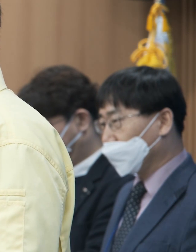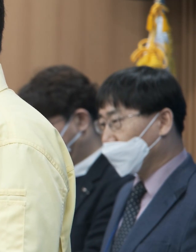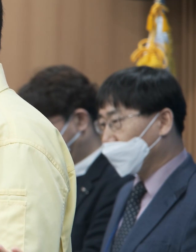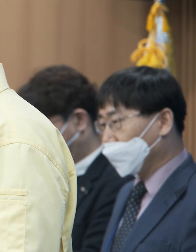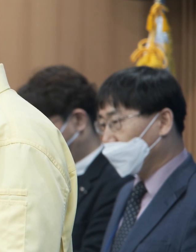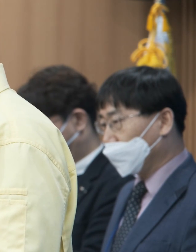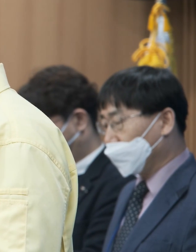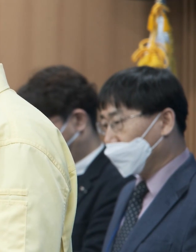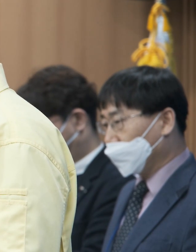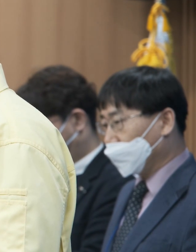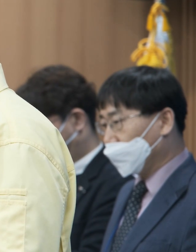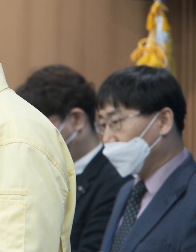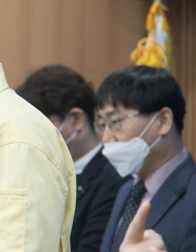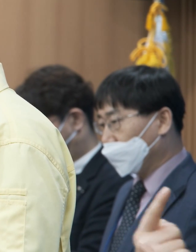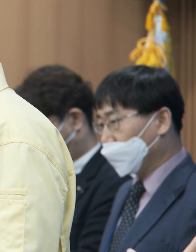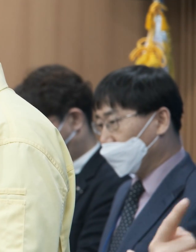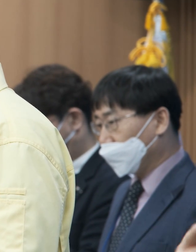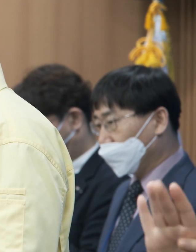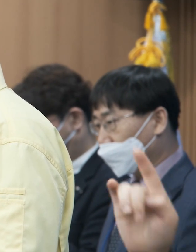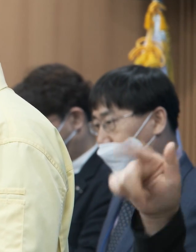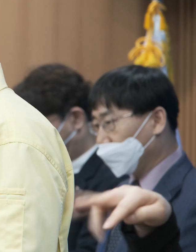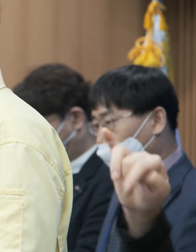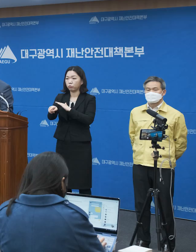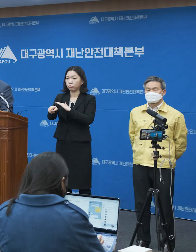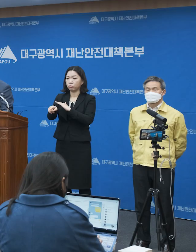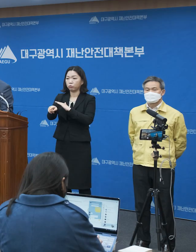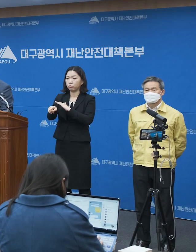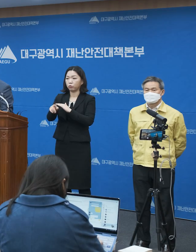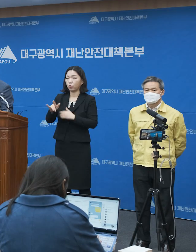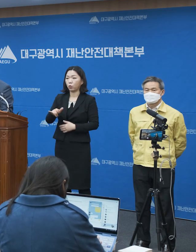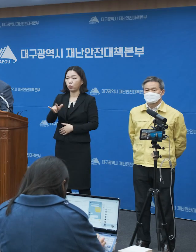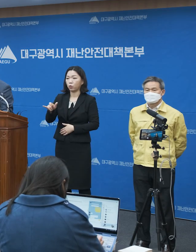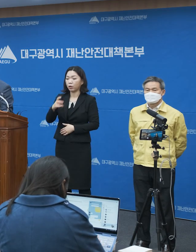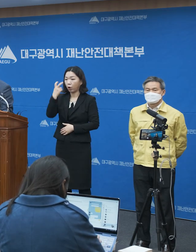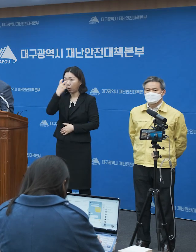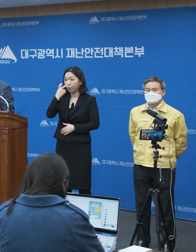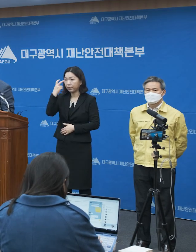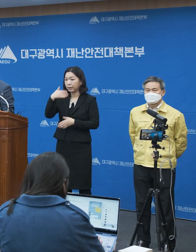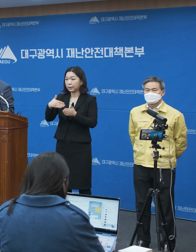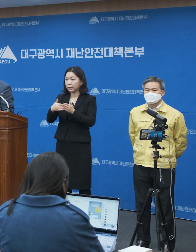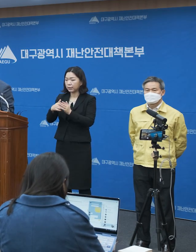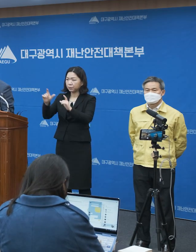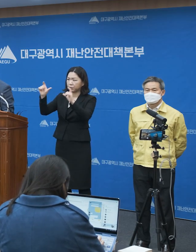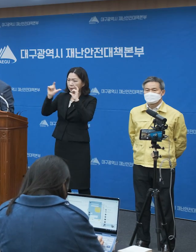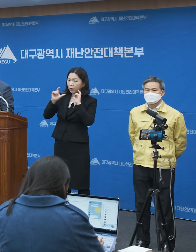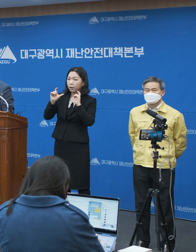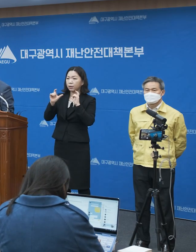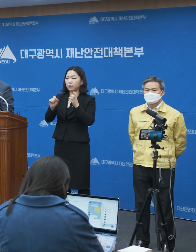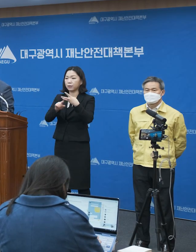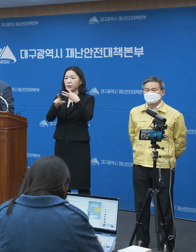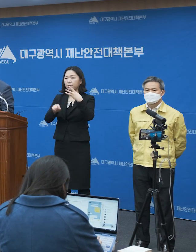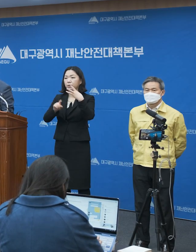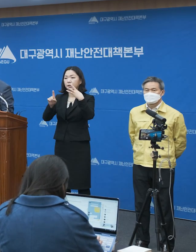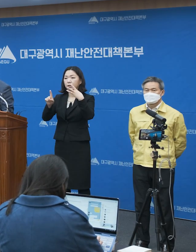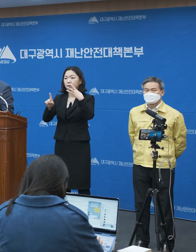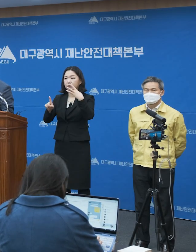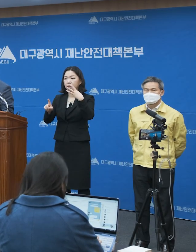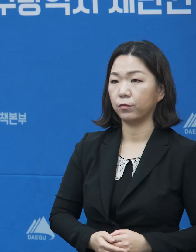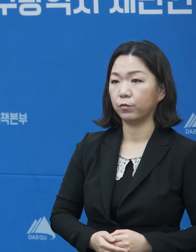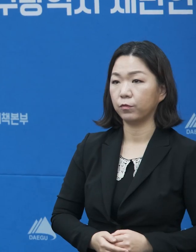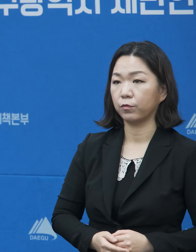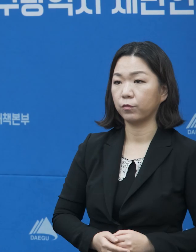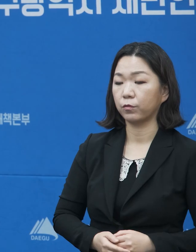아직 치료 백신조차 없는 코로나19를 코로나 검사에 확진이 되었고 3월 11일까지 치료